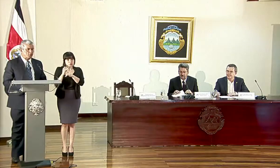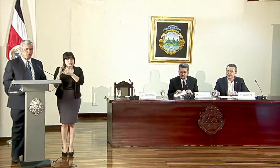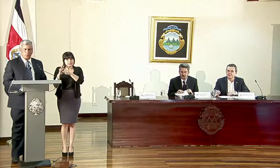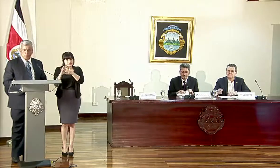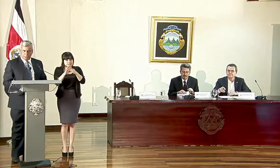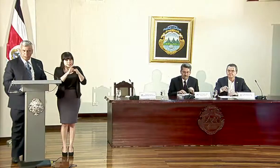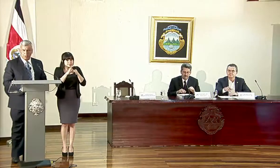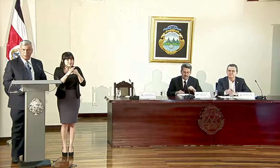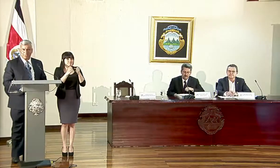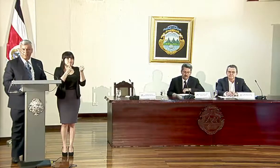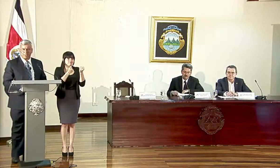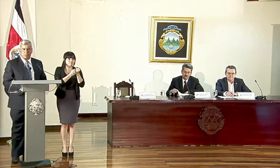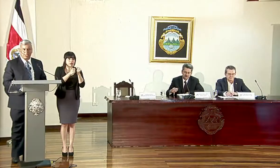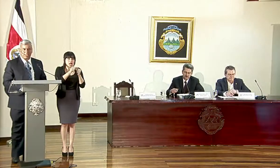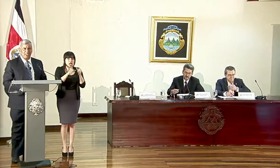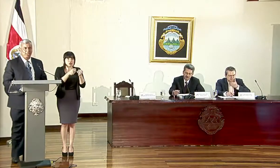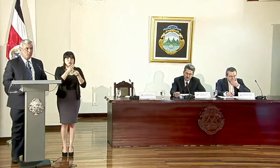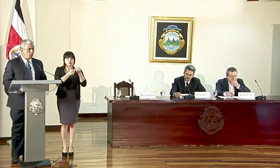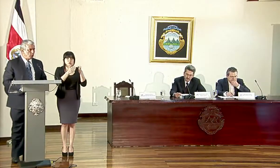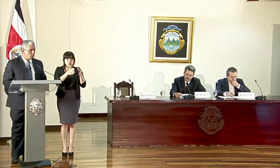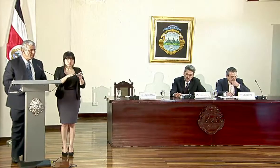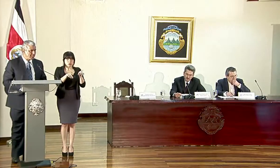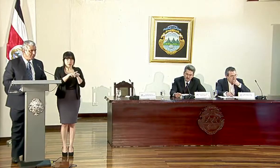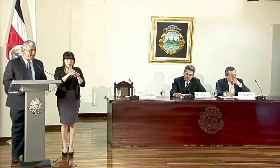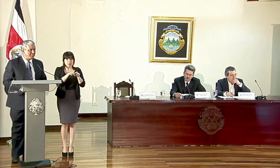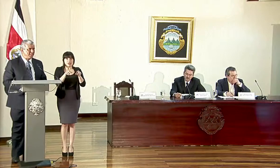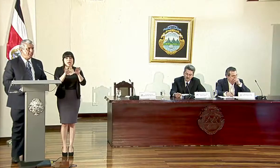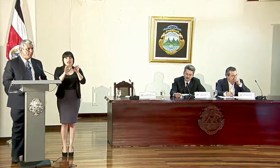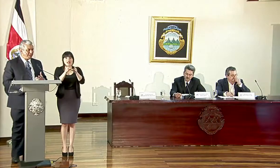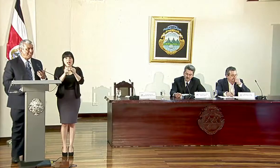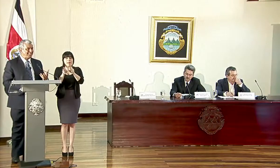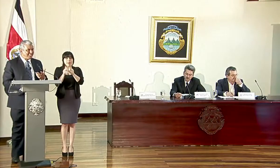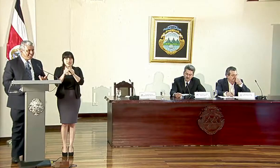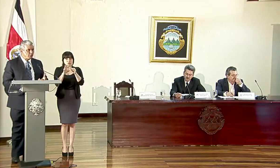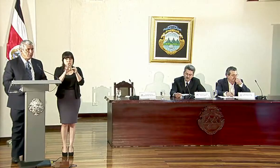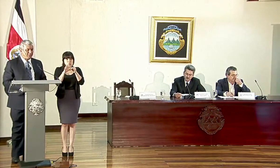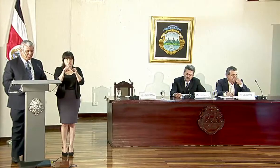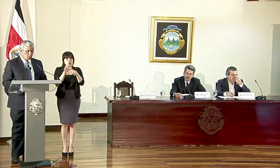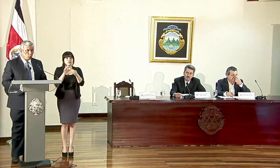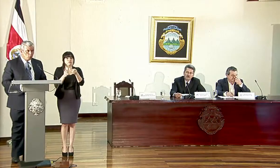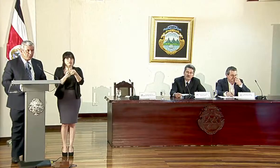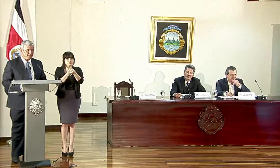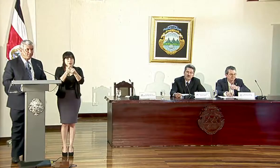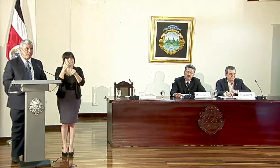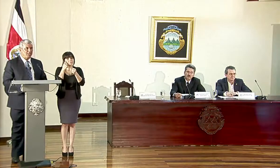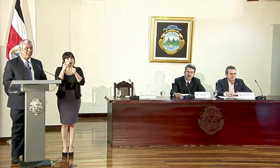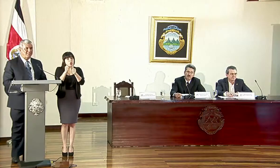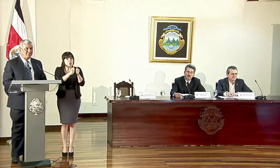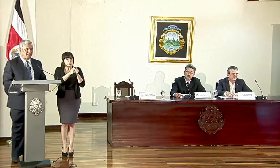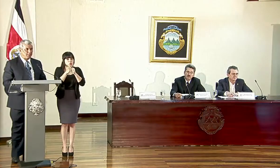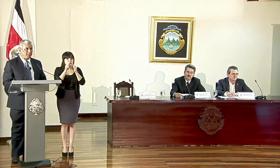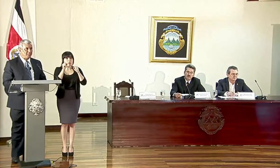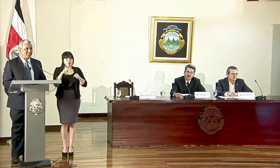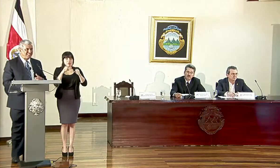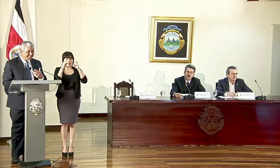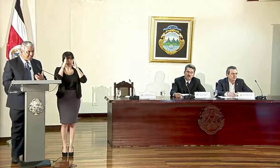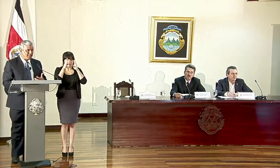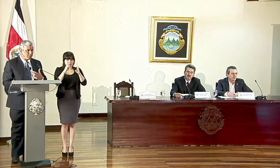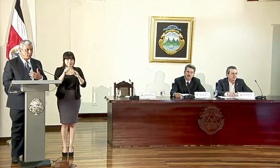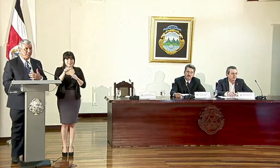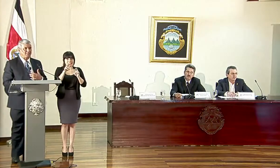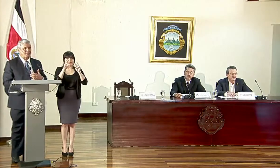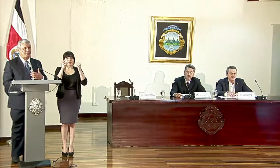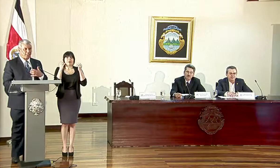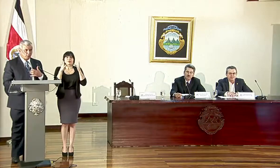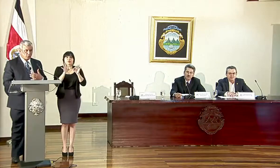con el sector productivo, de manera particular con la Unión de Cámaras, para atender de una manera conjunta este tema de